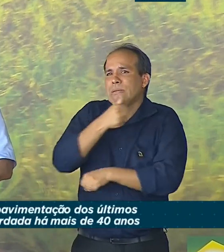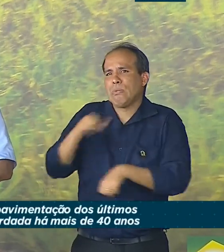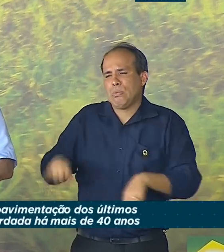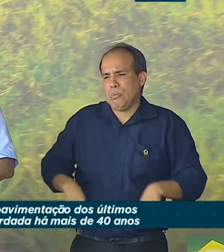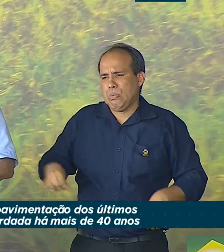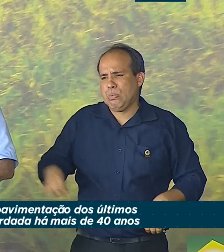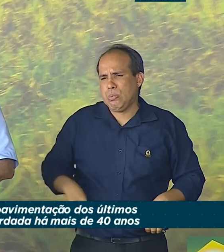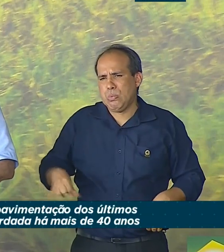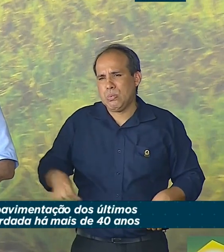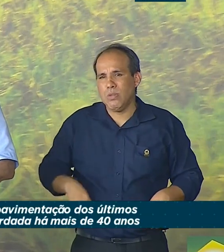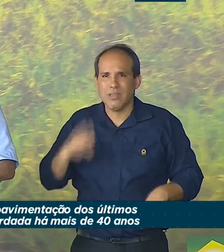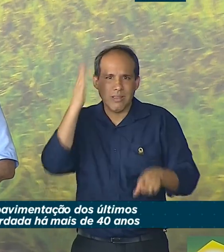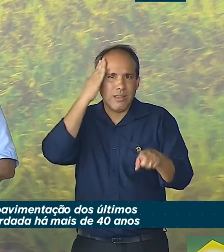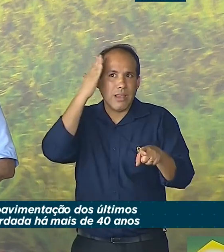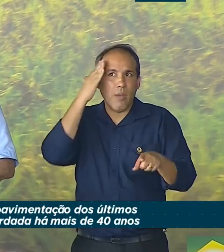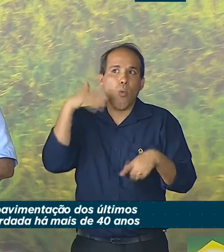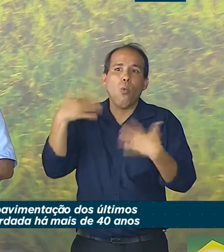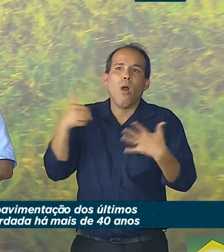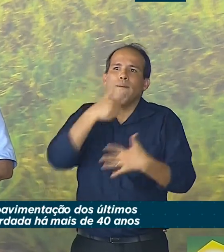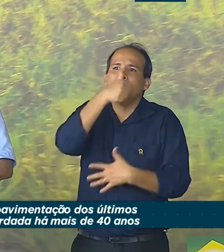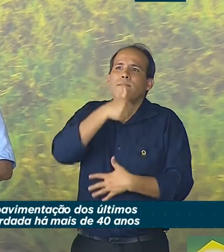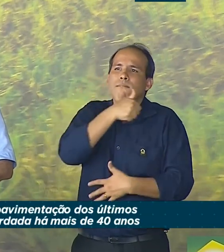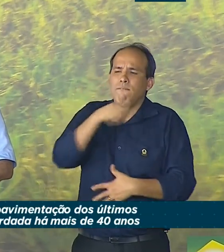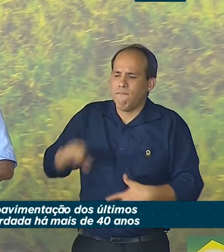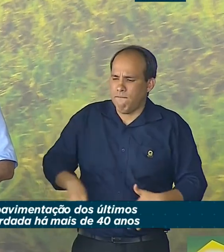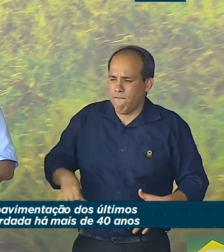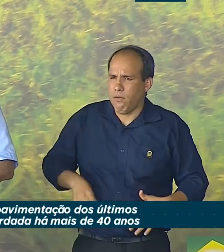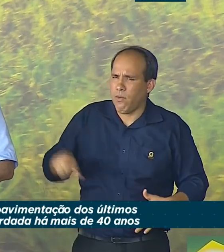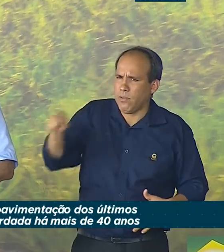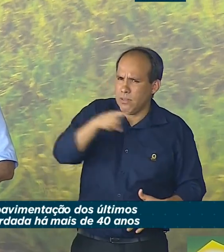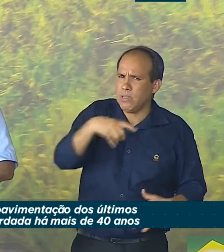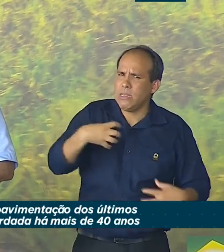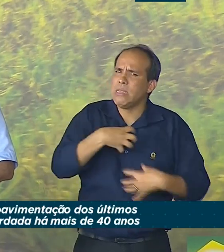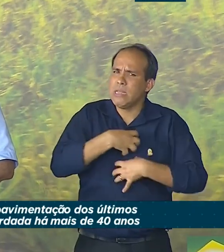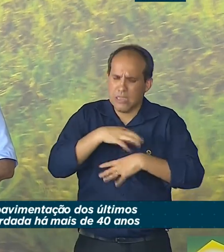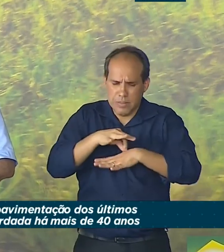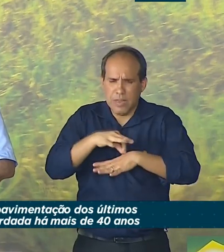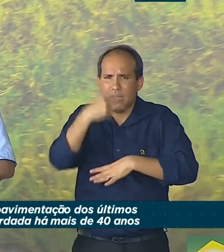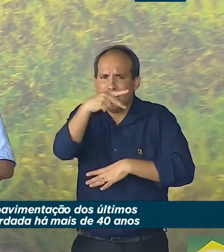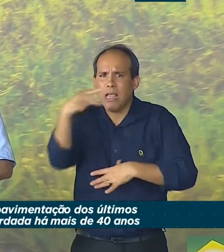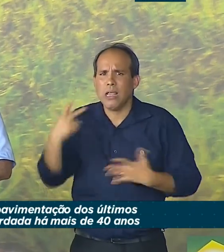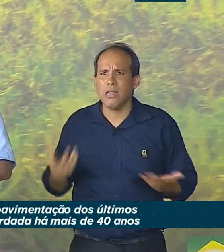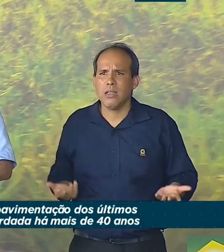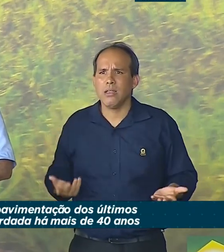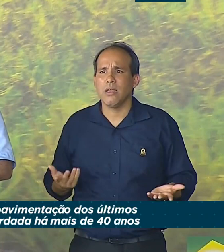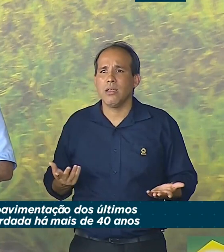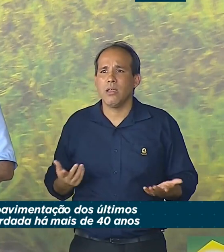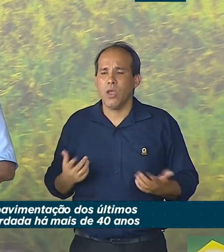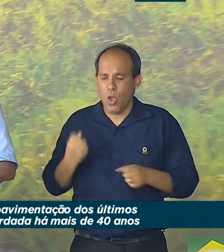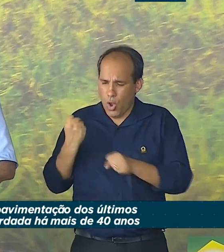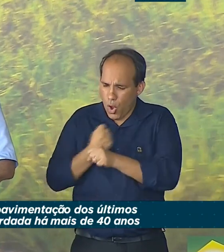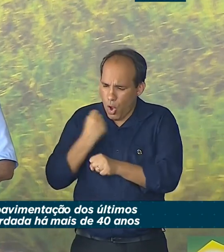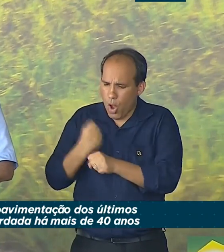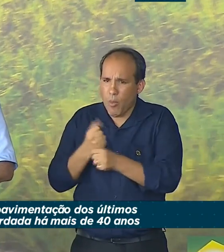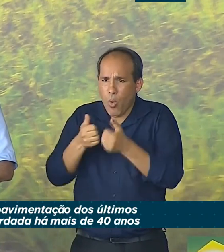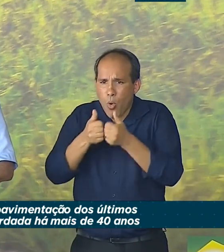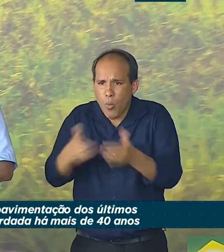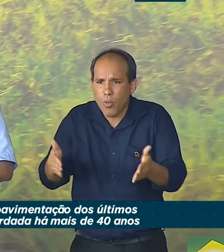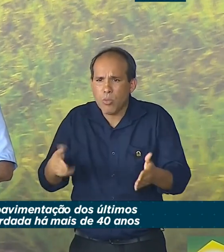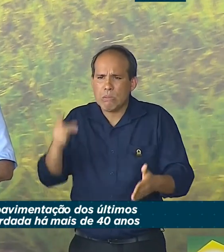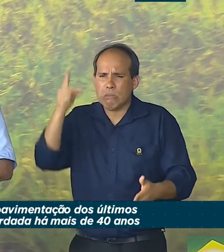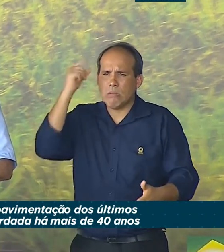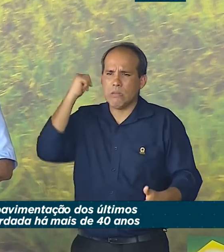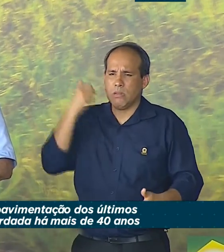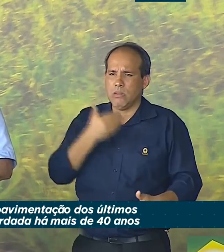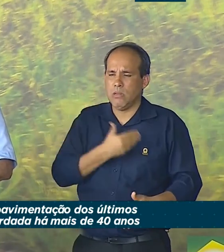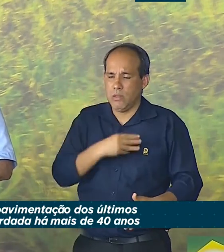falar que sofrimento é esse que vocês sentiram na pele. Essa obra começou a ser tratada com o Tarcísio,